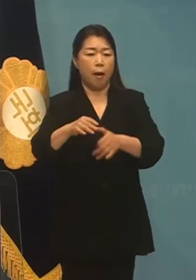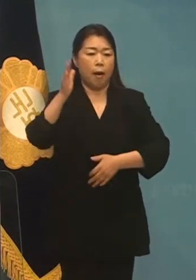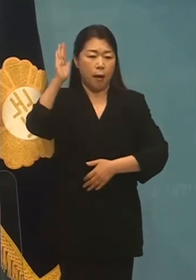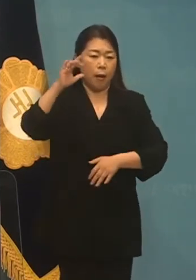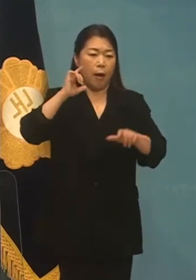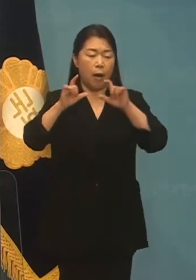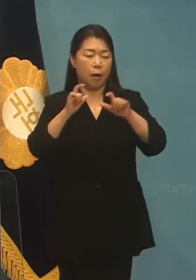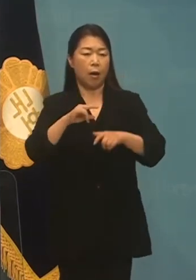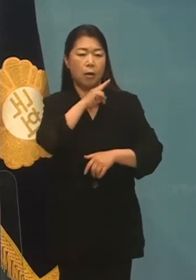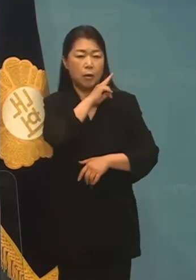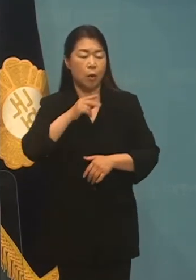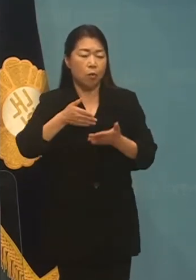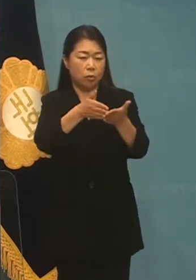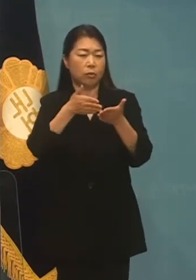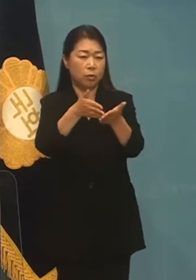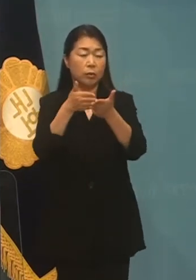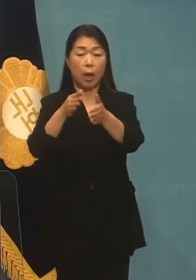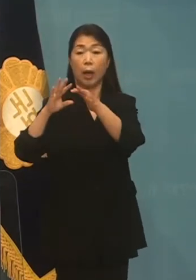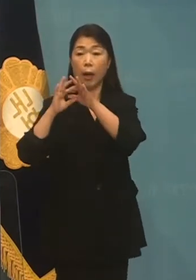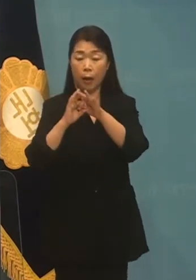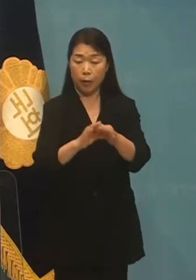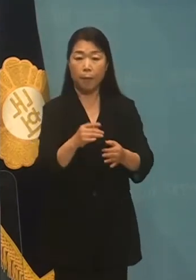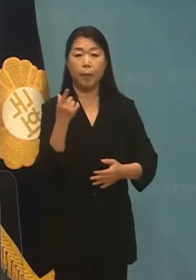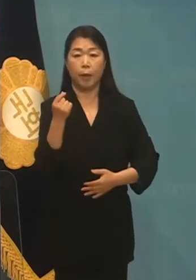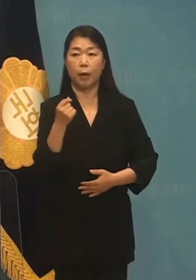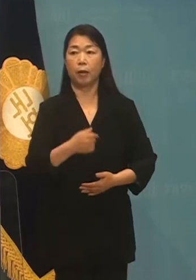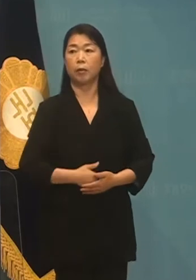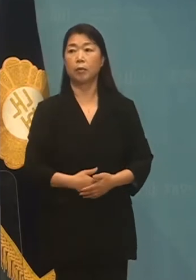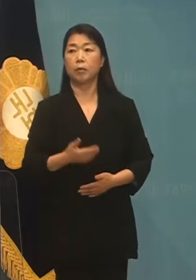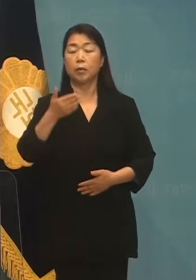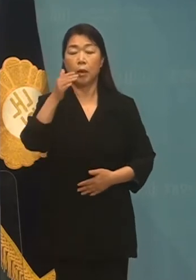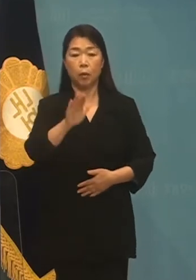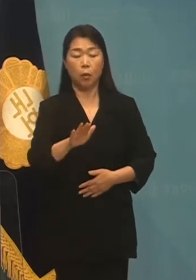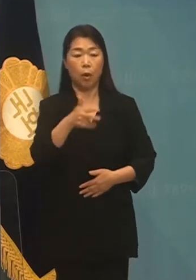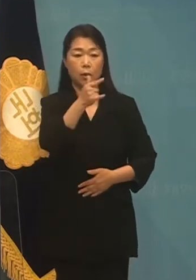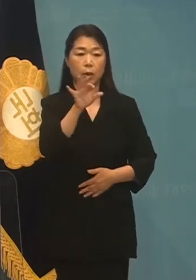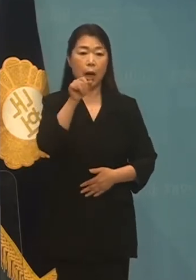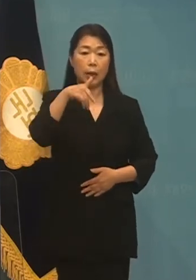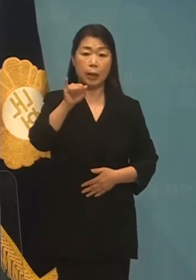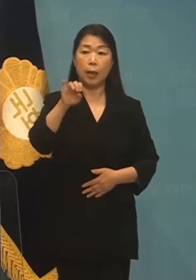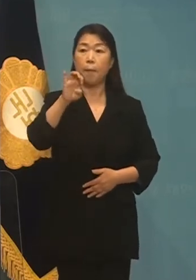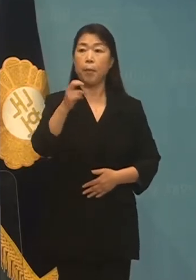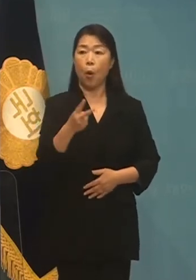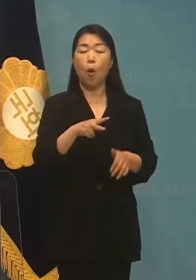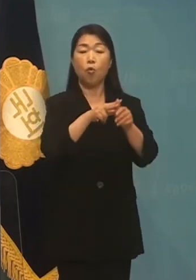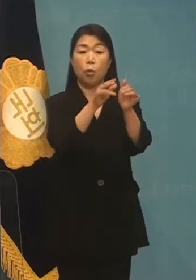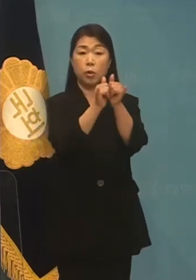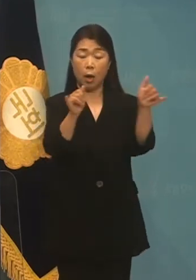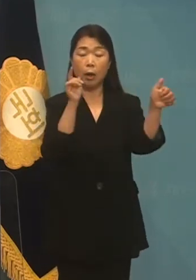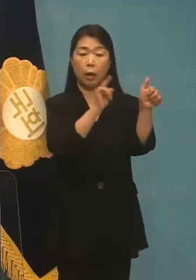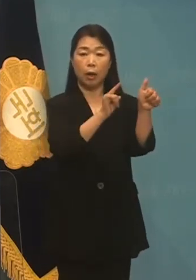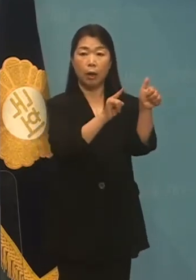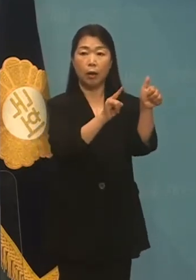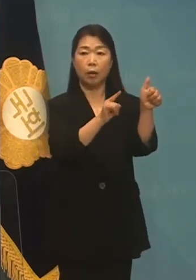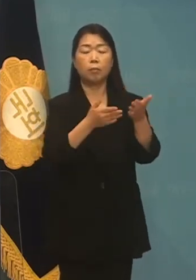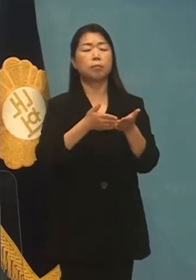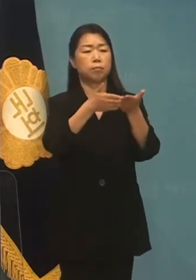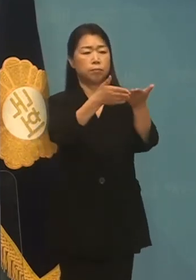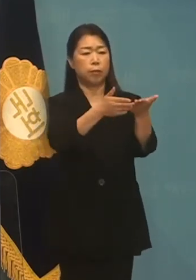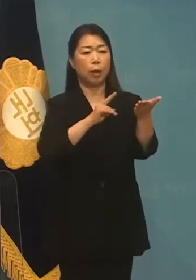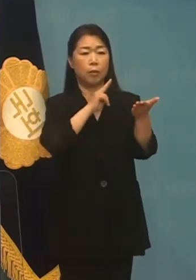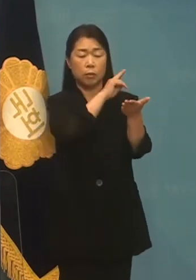무차별적 의혹 제기가 시작됐습니다. 그런데 장기표 후보에 의해